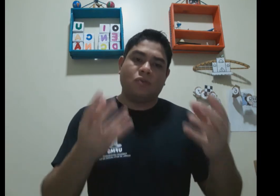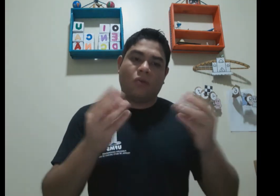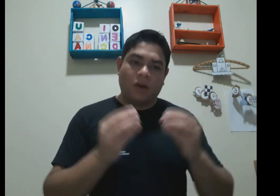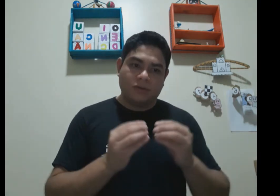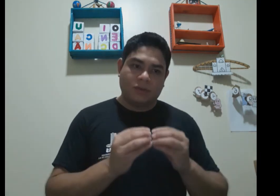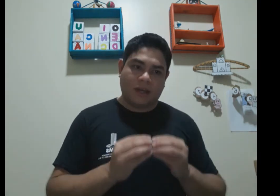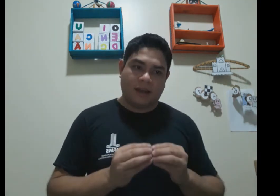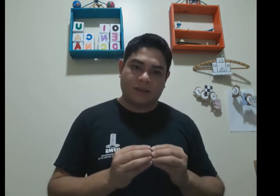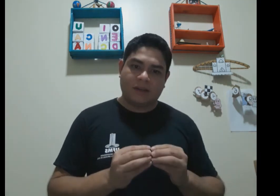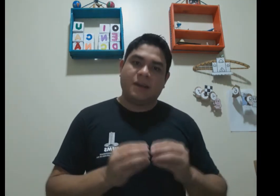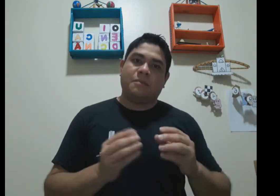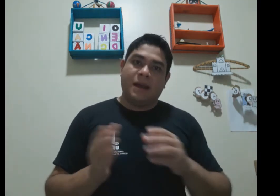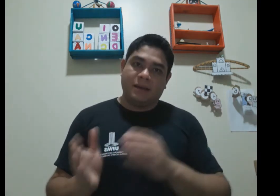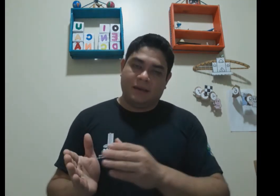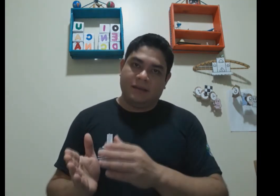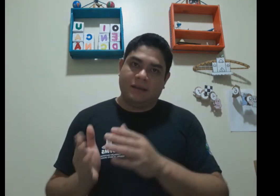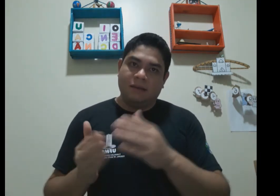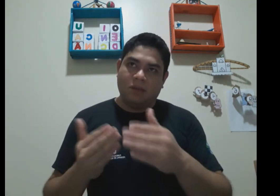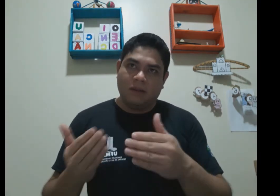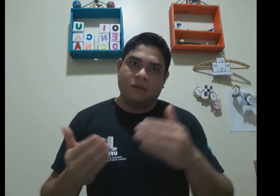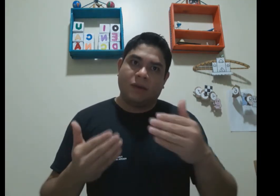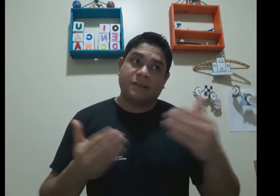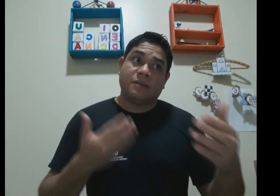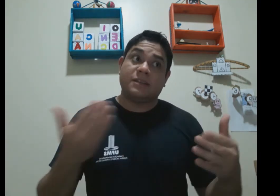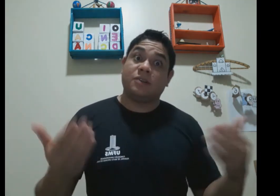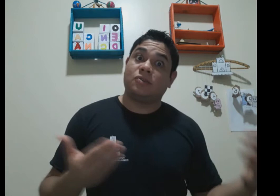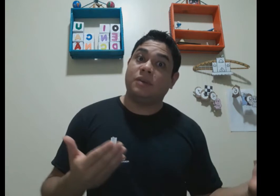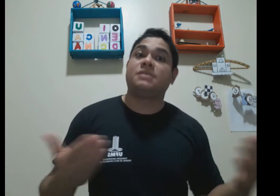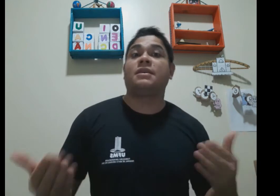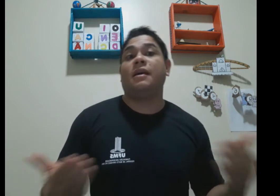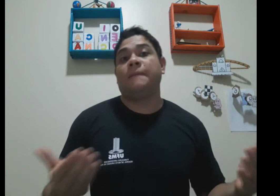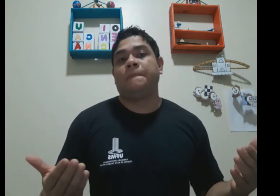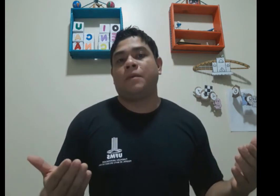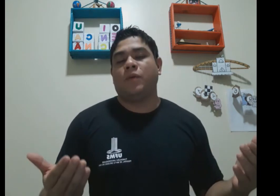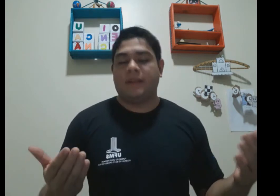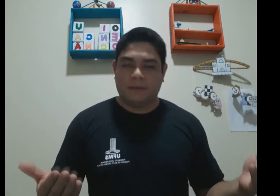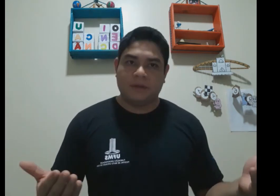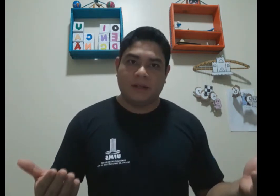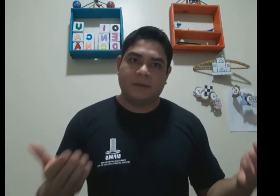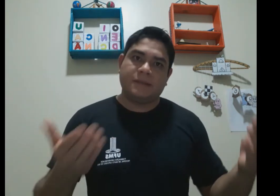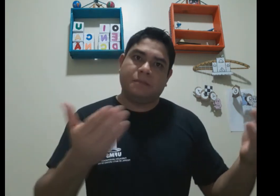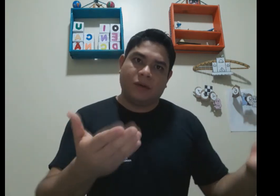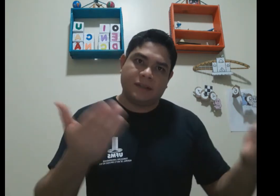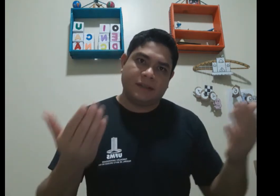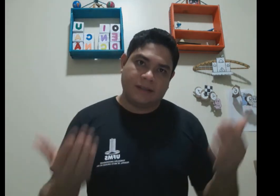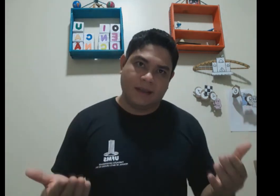código de ética para que determine quais são as ações que o intérprete de Libras possa ter